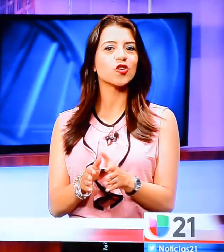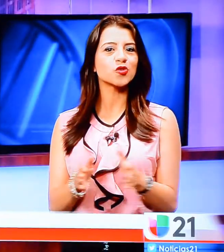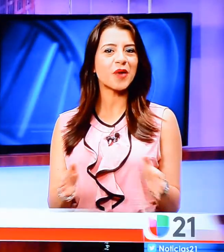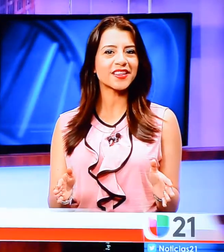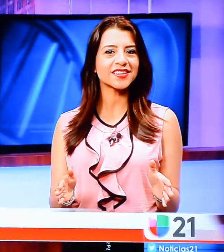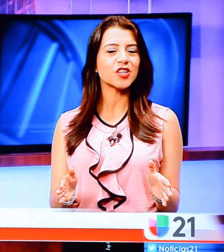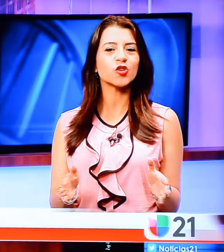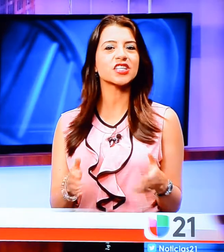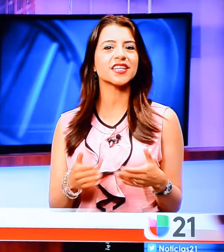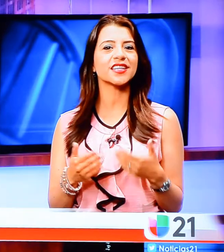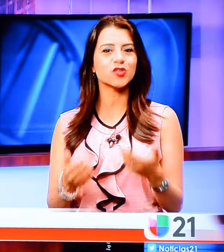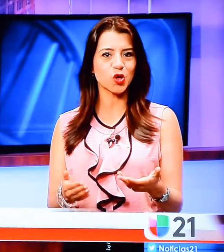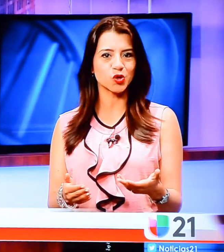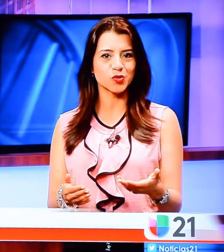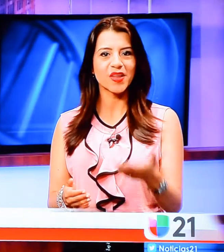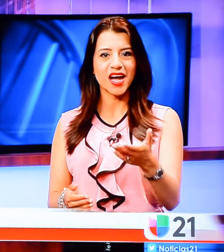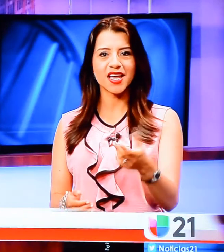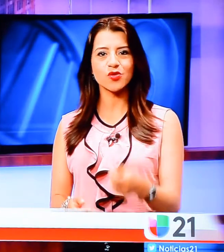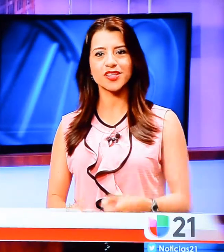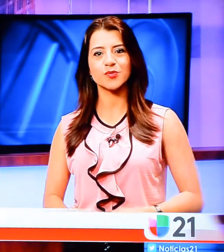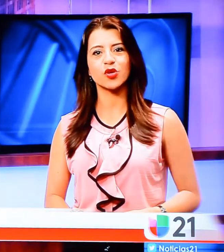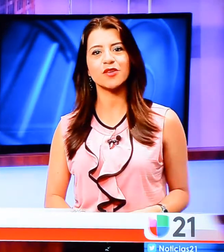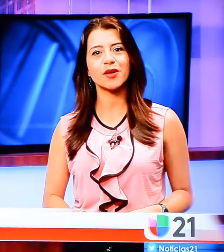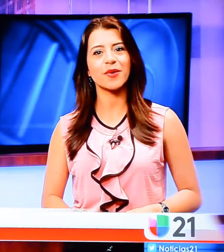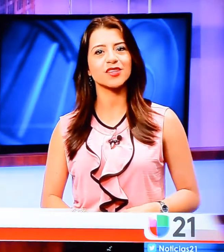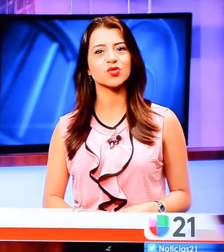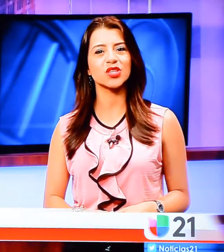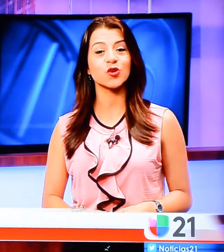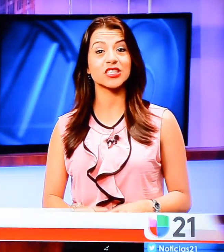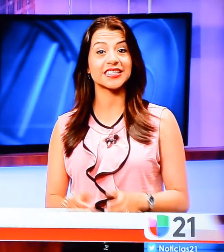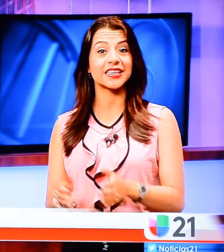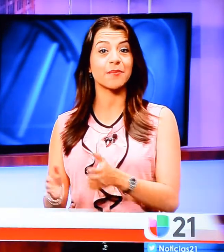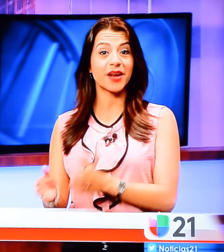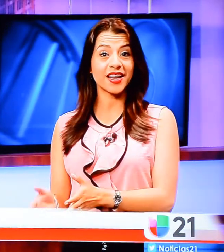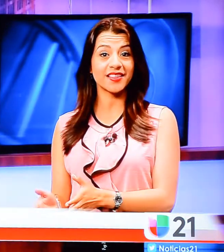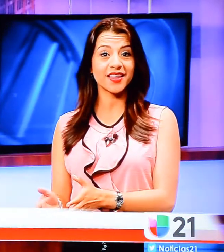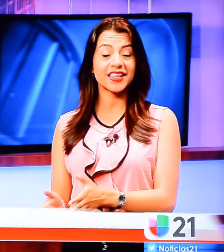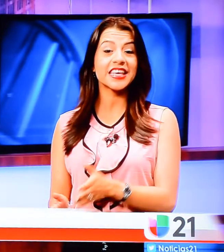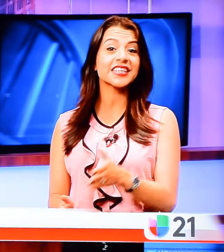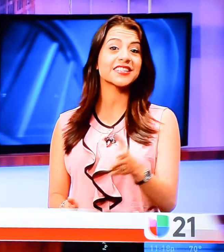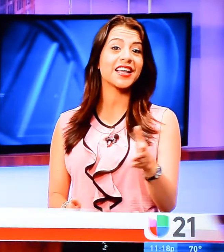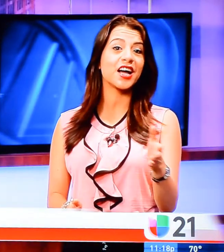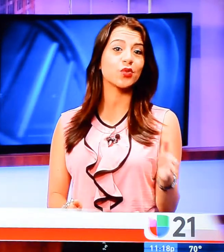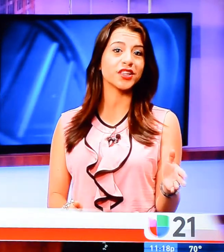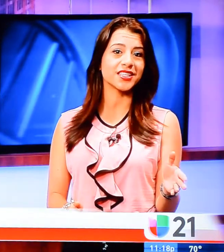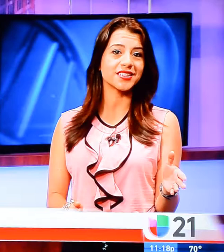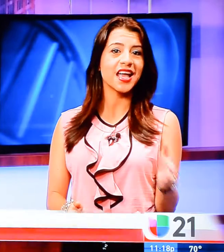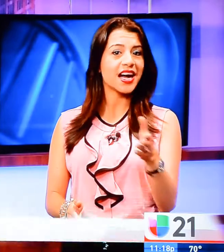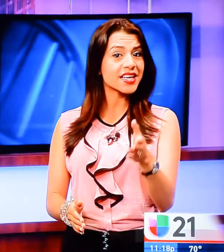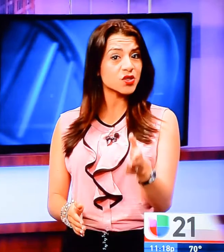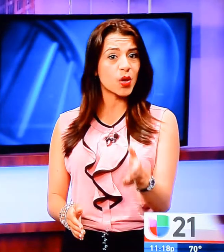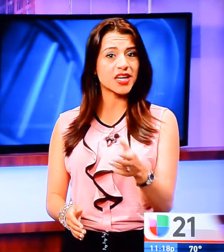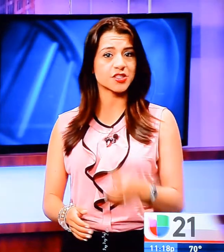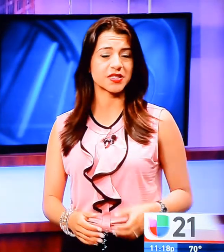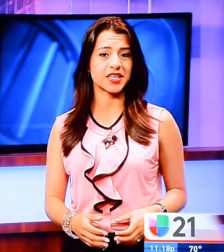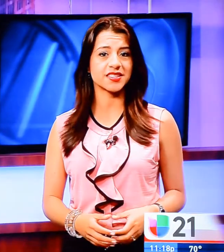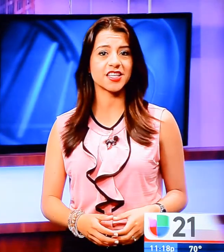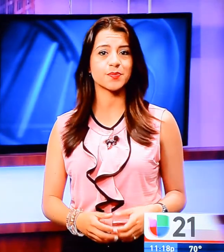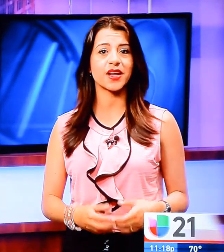que los padres no se sientan solos. Hay ayuda disponible para sus hijos desde temprana edad y hasta la adultez. Hay escuelas especializadas